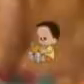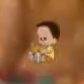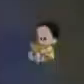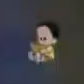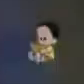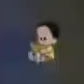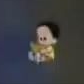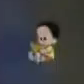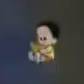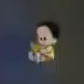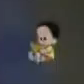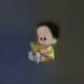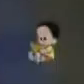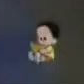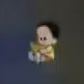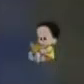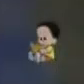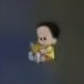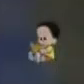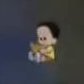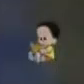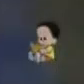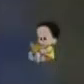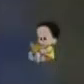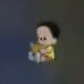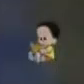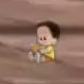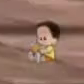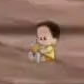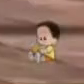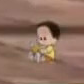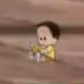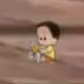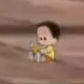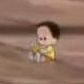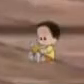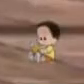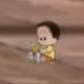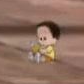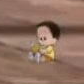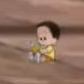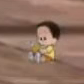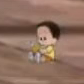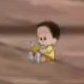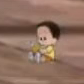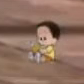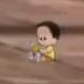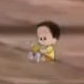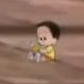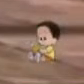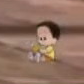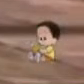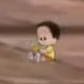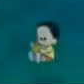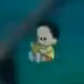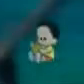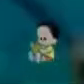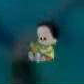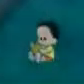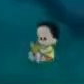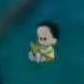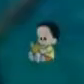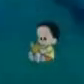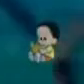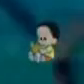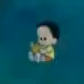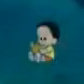chama. Ian fica triste, fecha os olhos, tira as mãos das grades e abaixa a cabeça. A